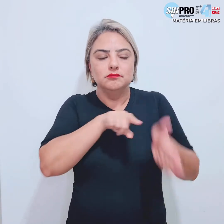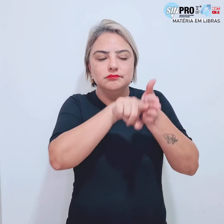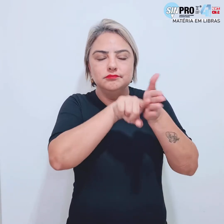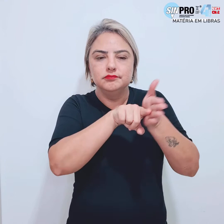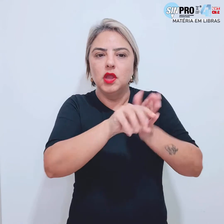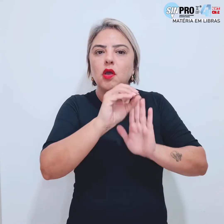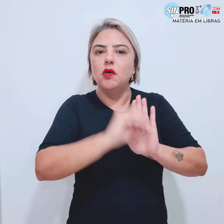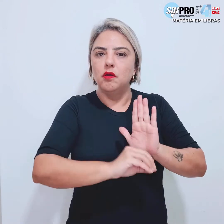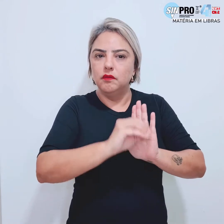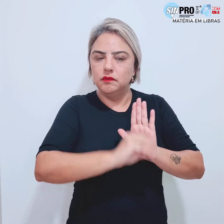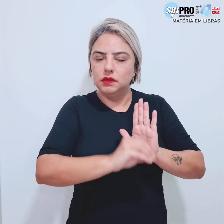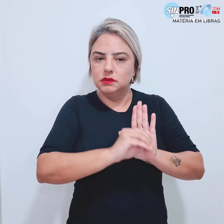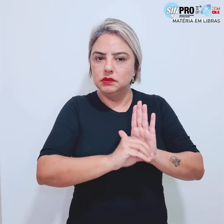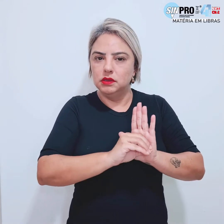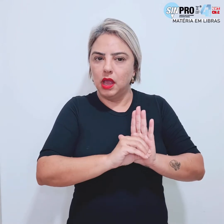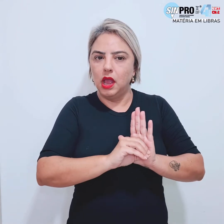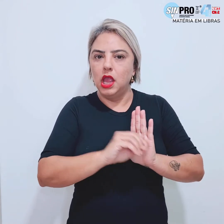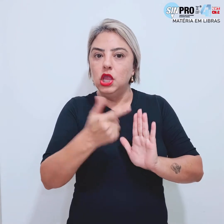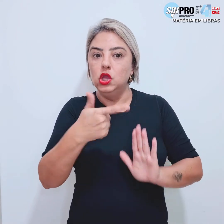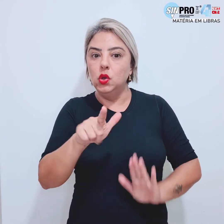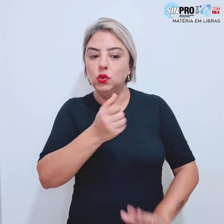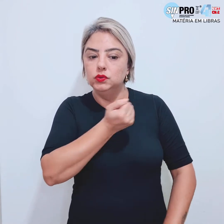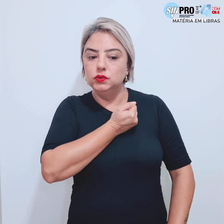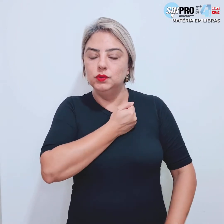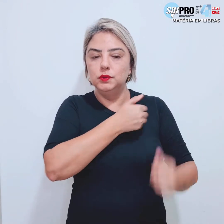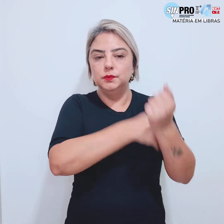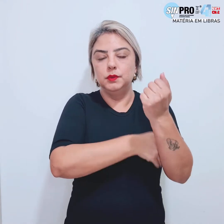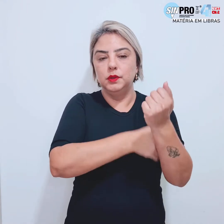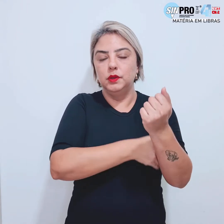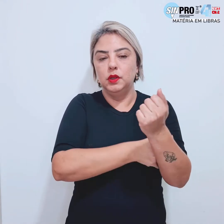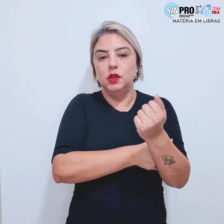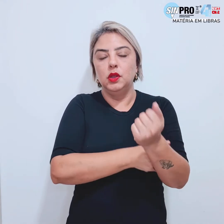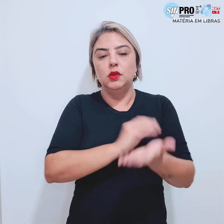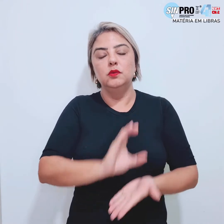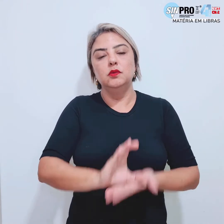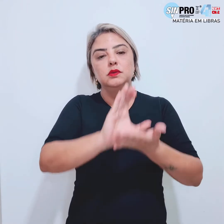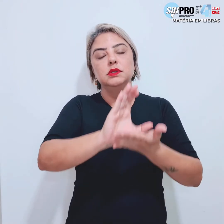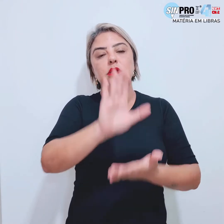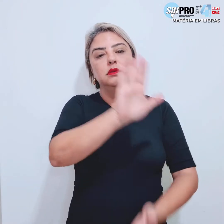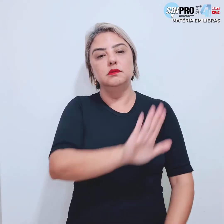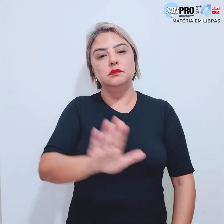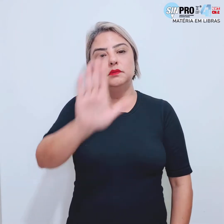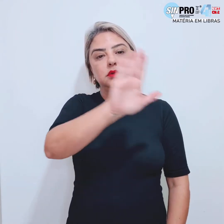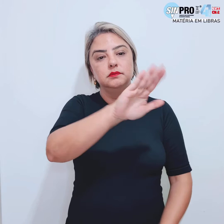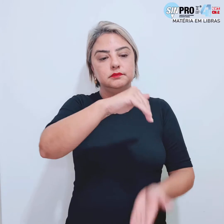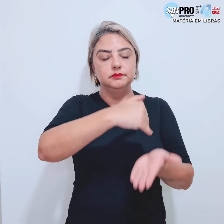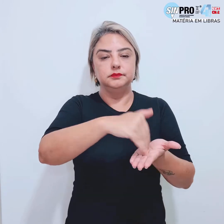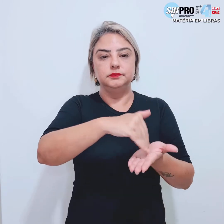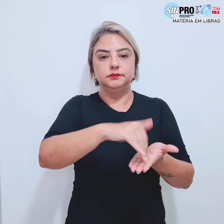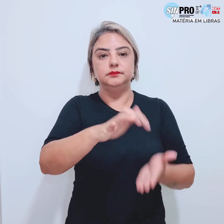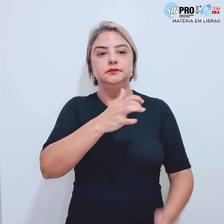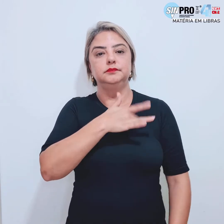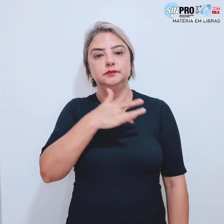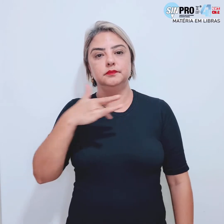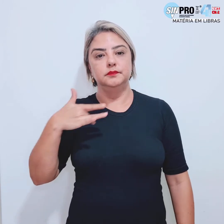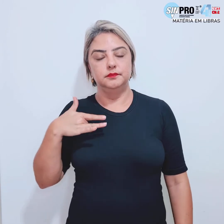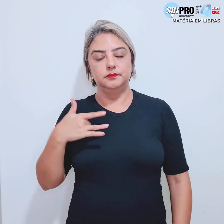dados oficiais e subnotificados do Conselho Nacional dos Secretários de